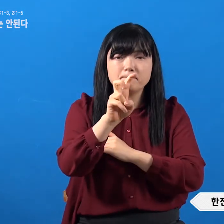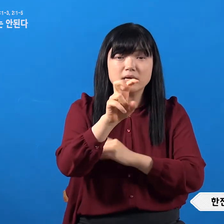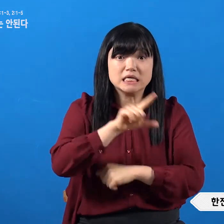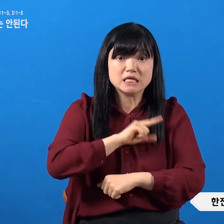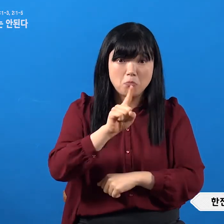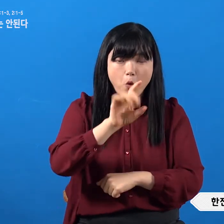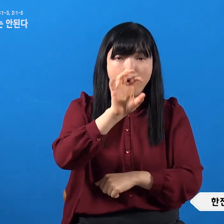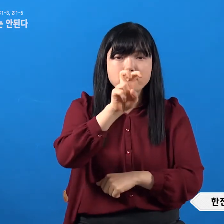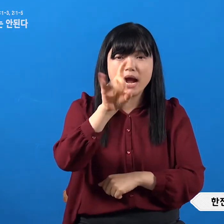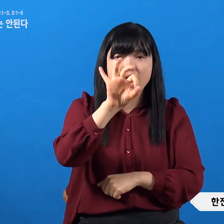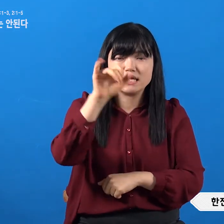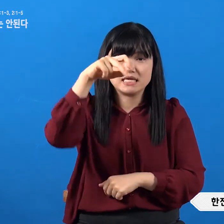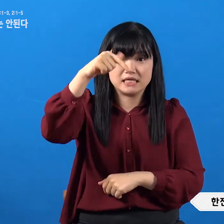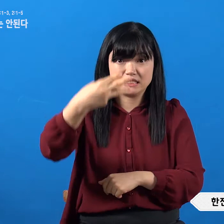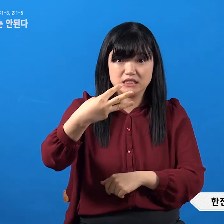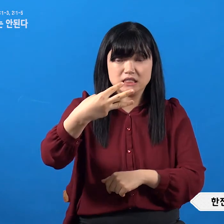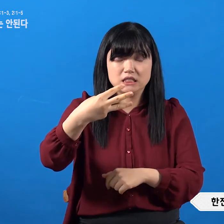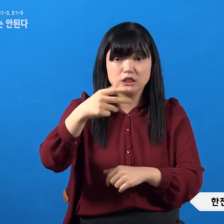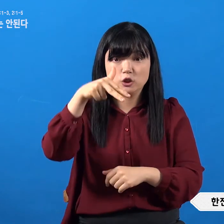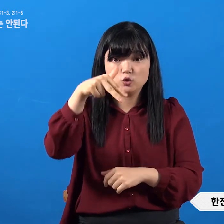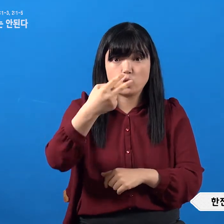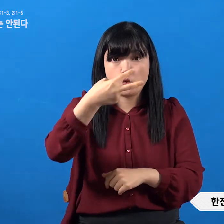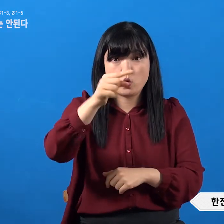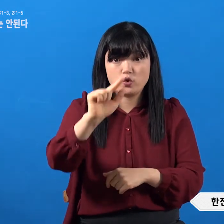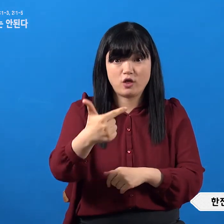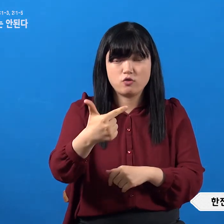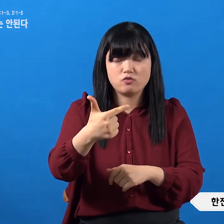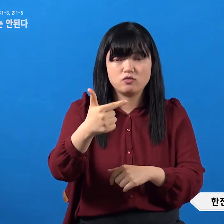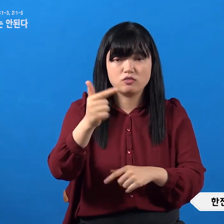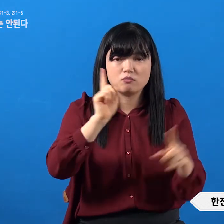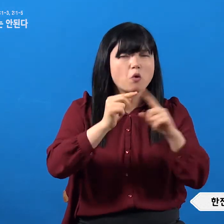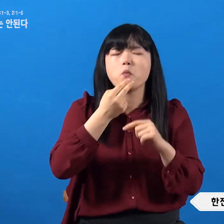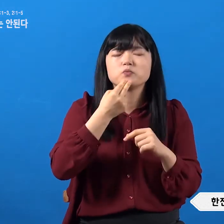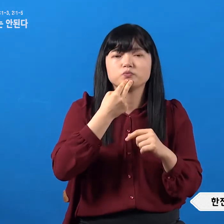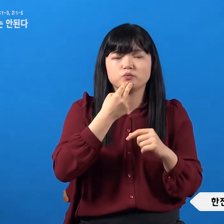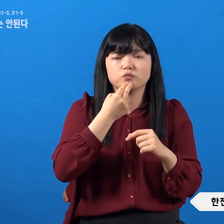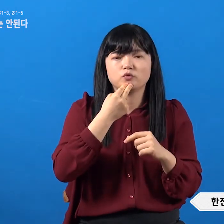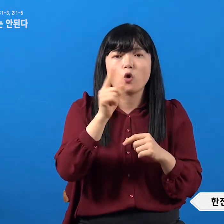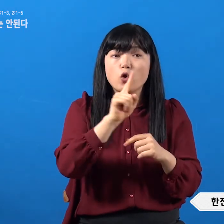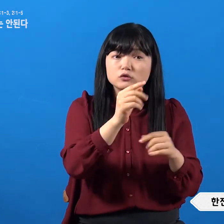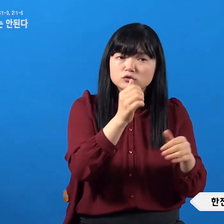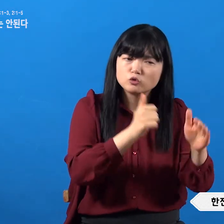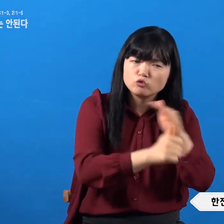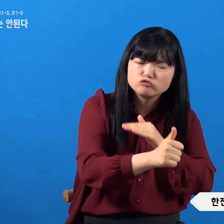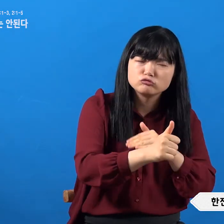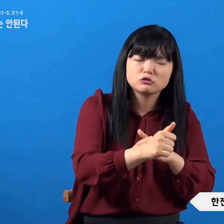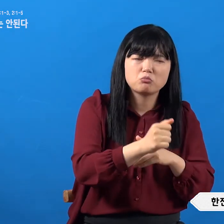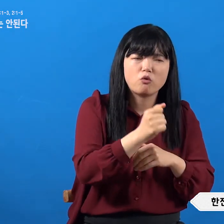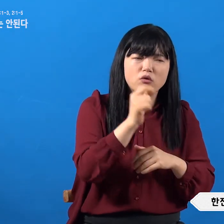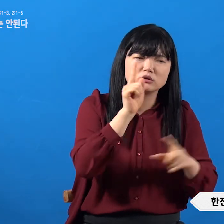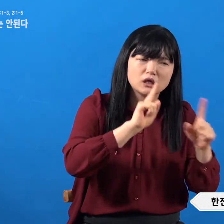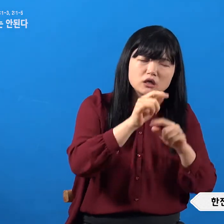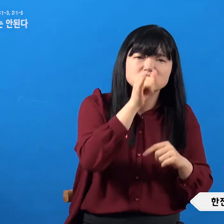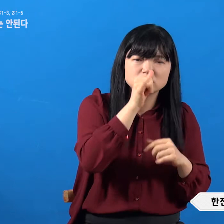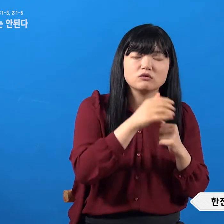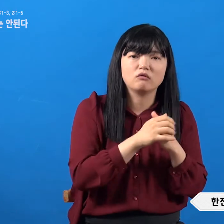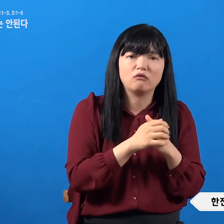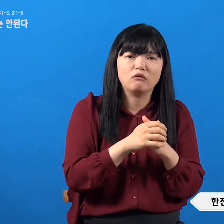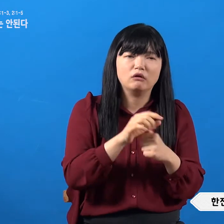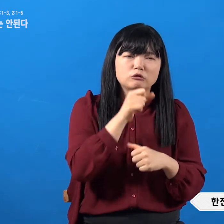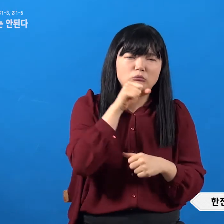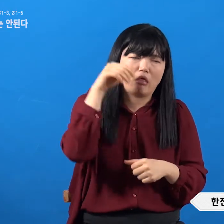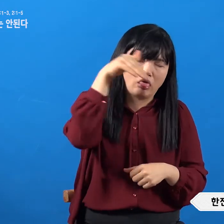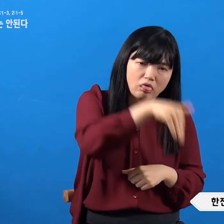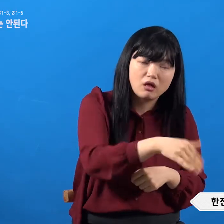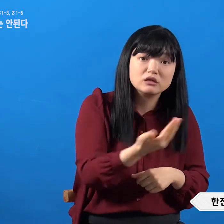유명합니다. 다른 선수들은 하다 보면 부상을 당하고 한 주씩 혹은 한 달씩 쉬다 보면 성적도 팍팍